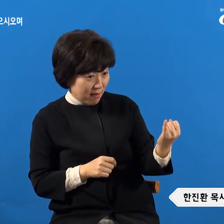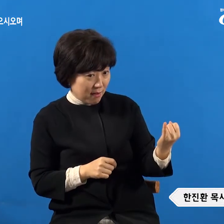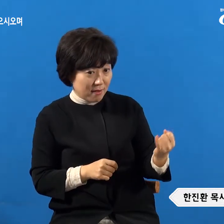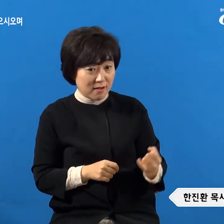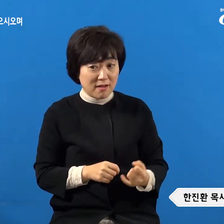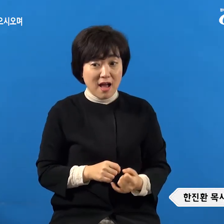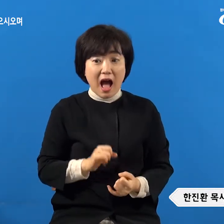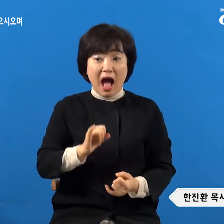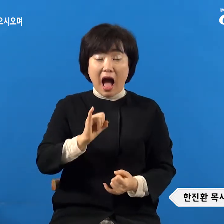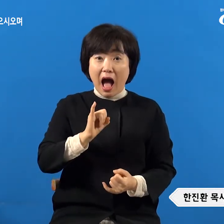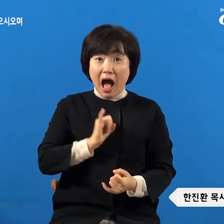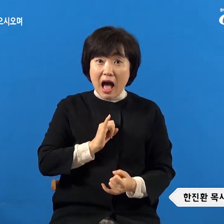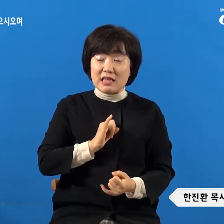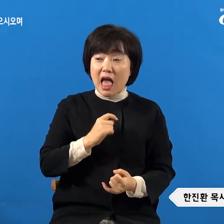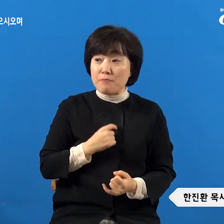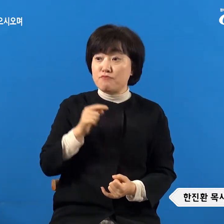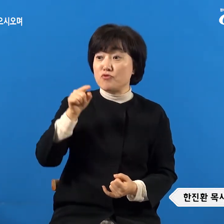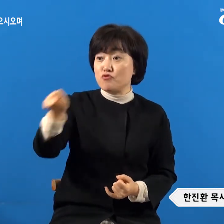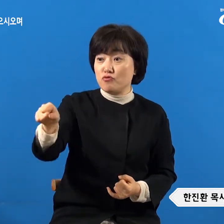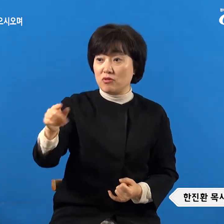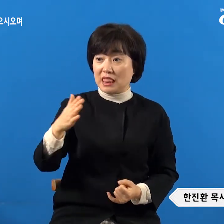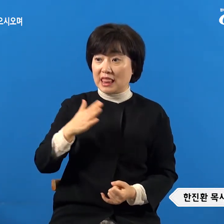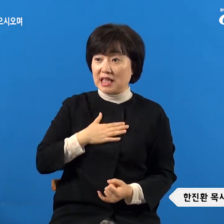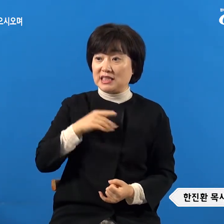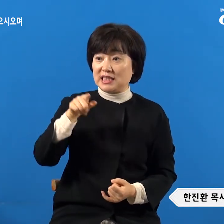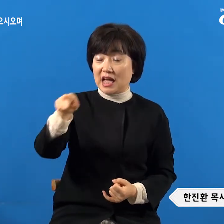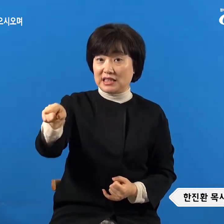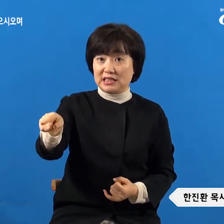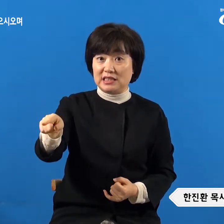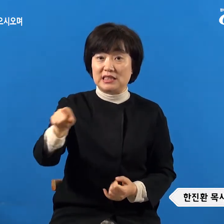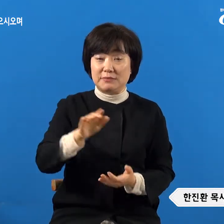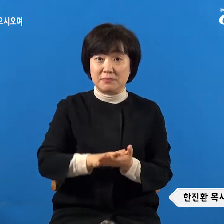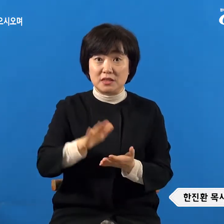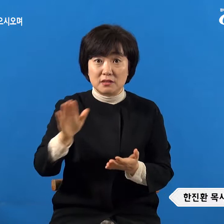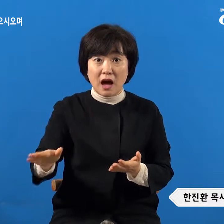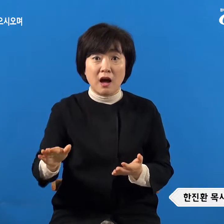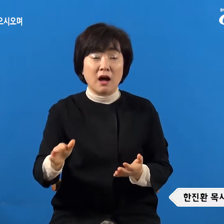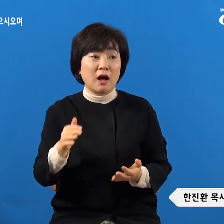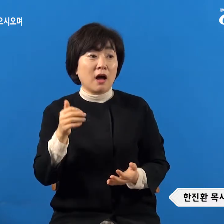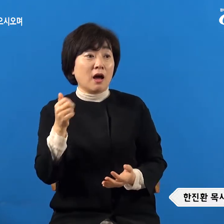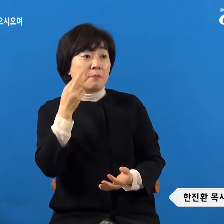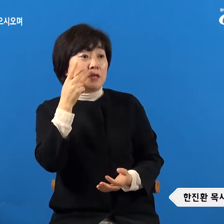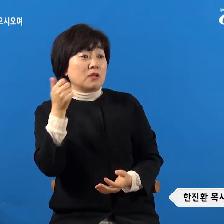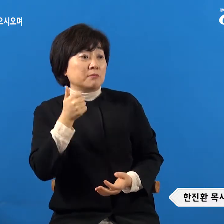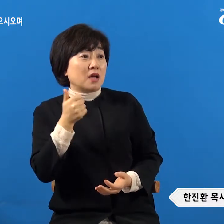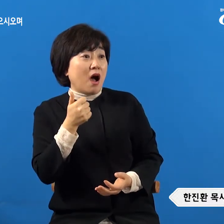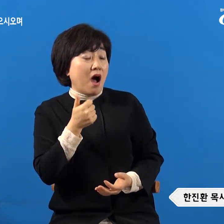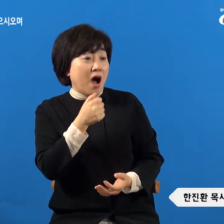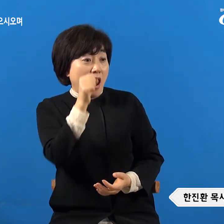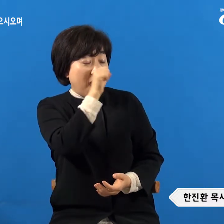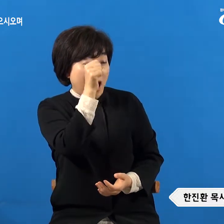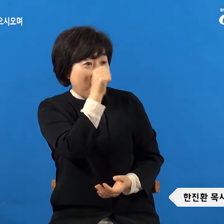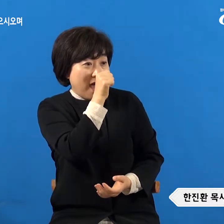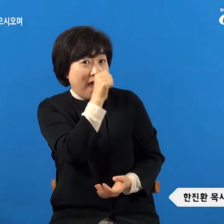am you, 나는 당신입니다. 그러니까 총각이 얼마나 좋겠습니까?